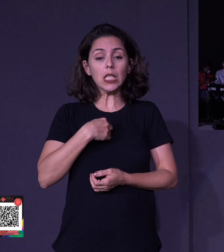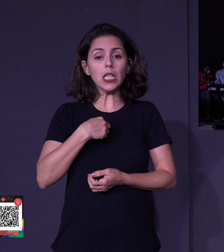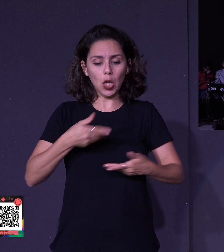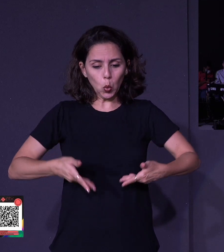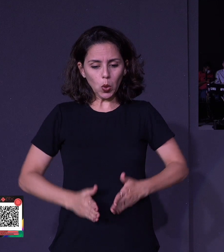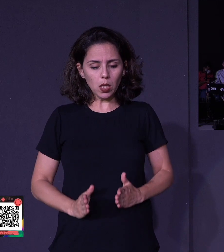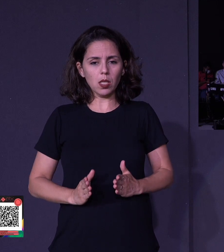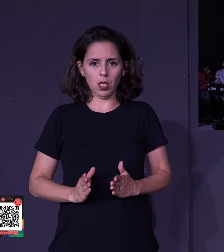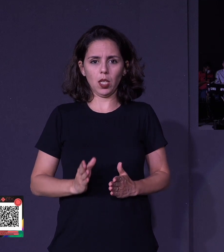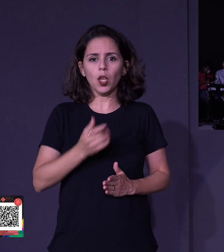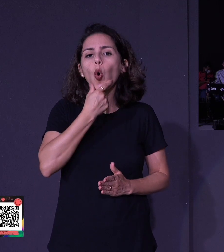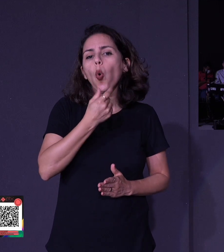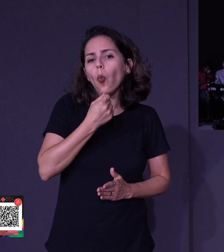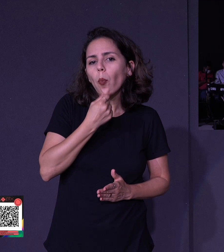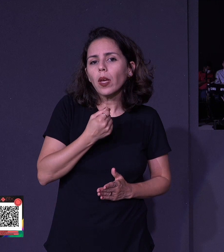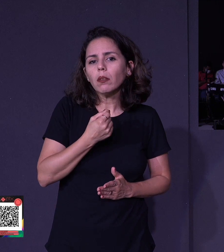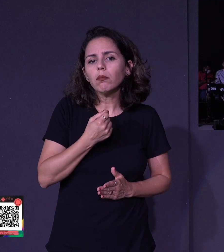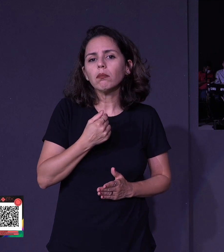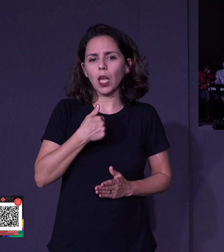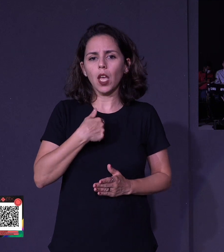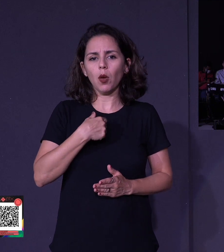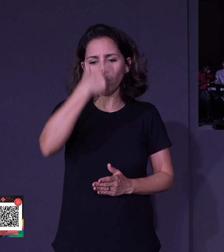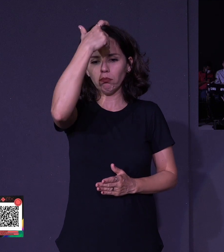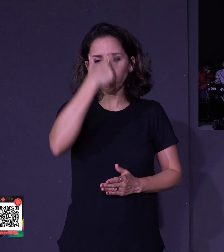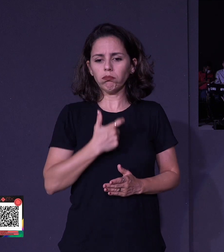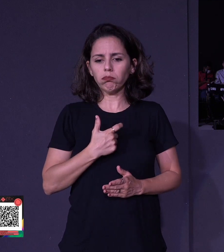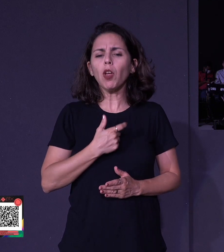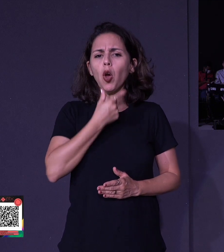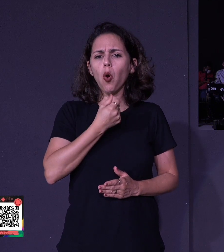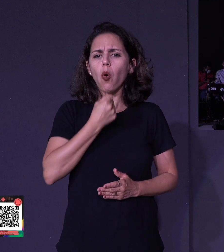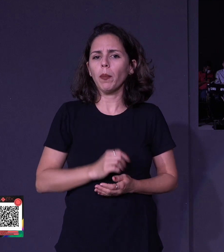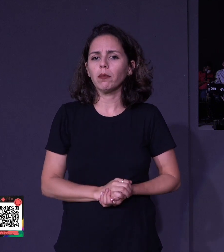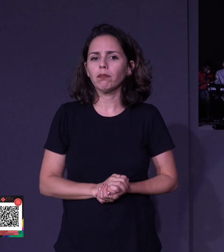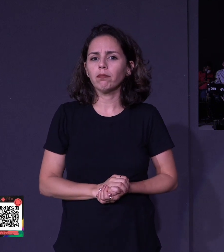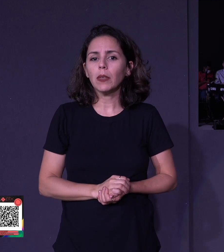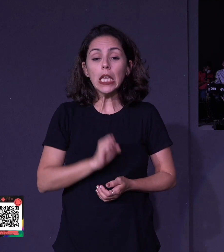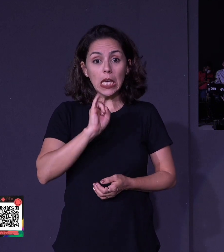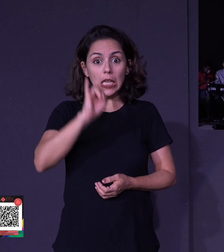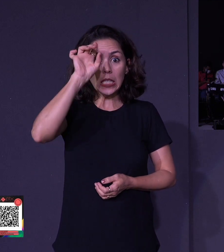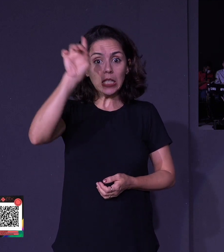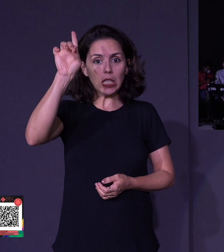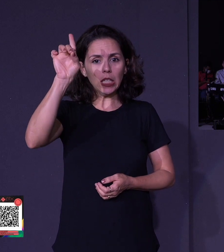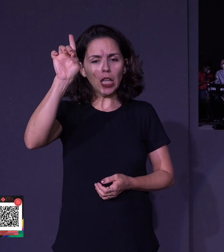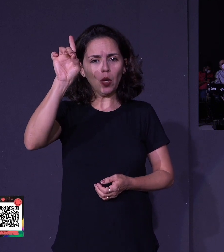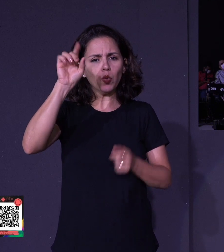Se Deus te fez fazer mulher, nascer mulher, ele não errou.